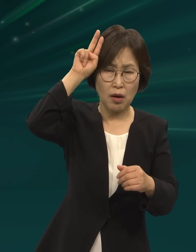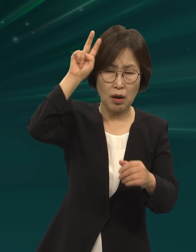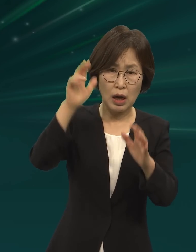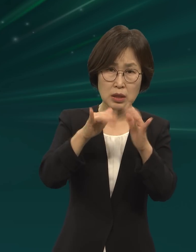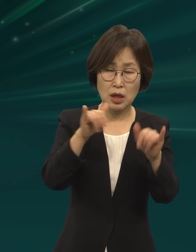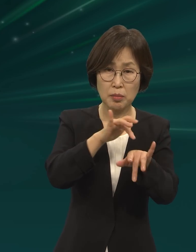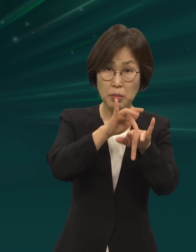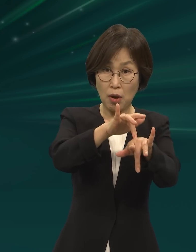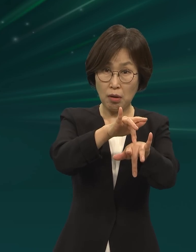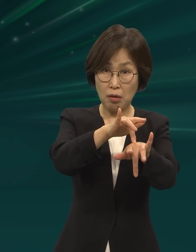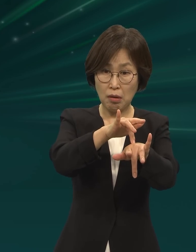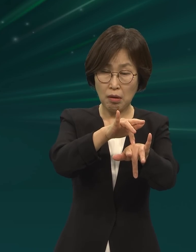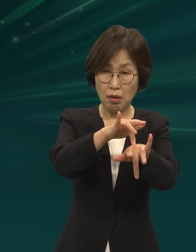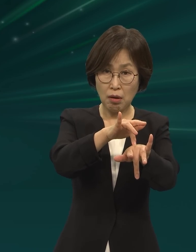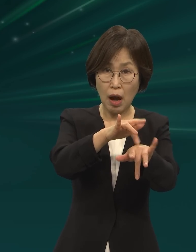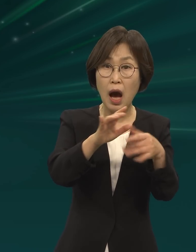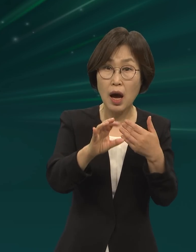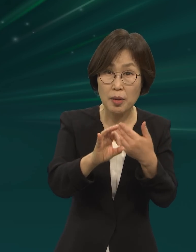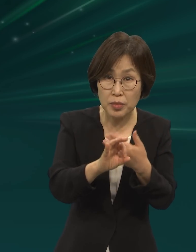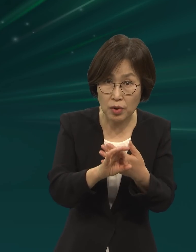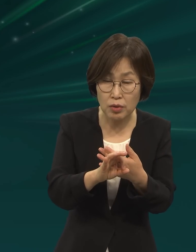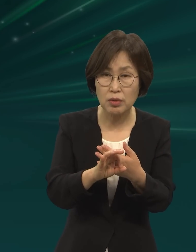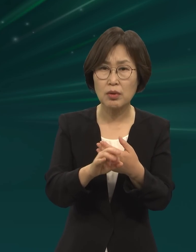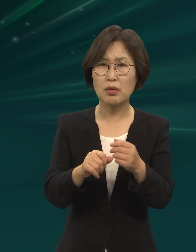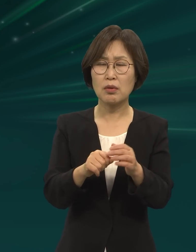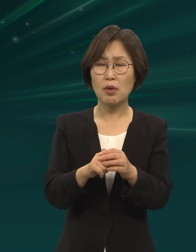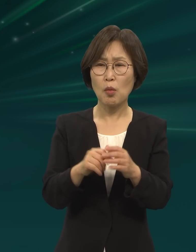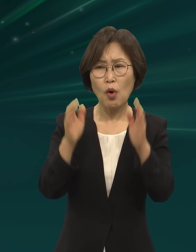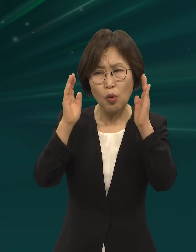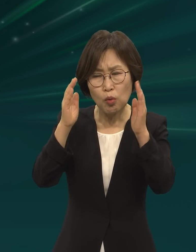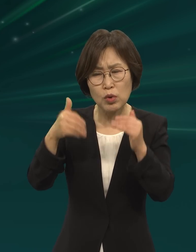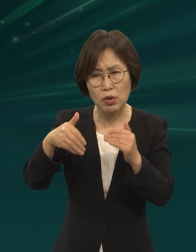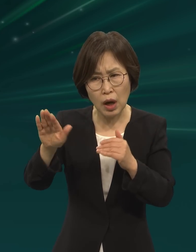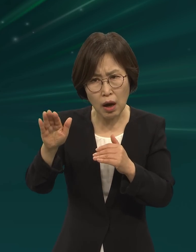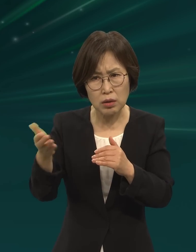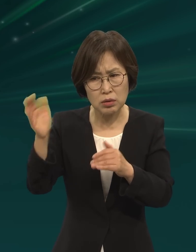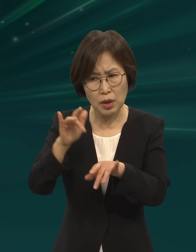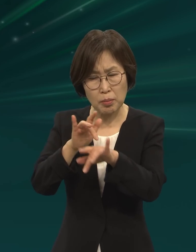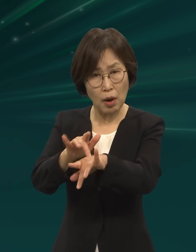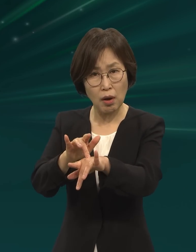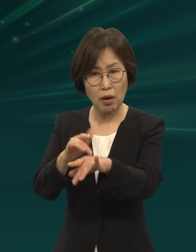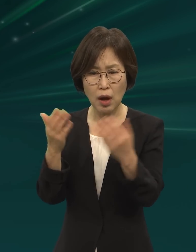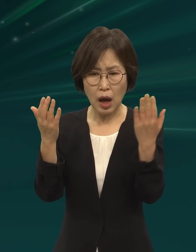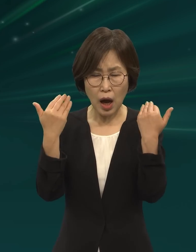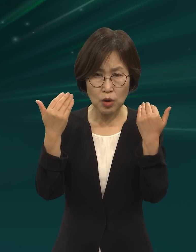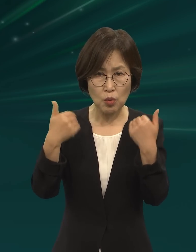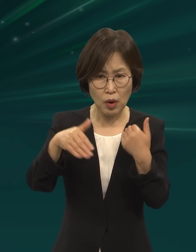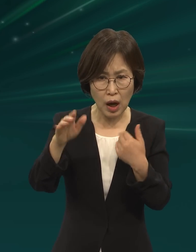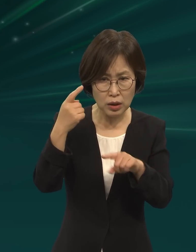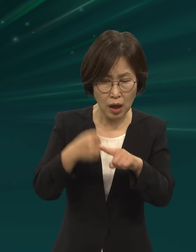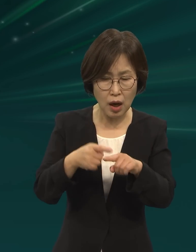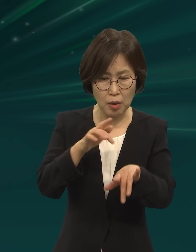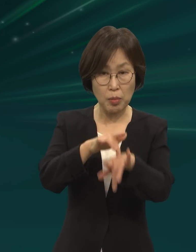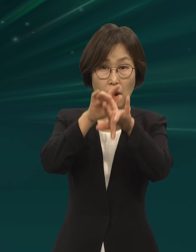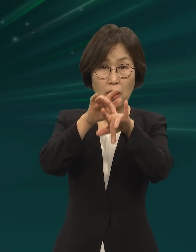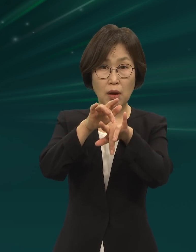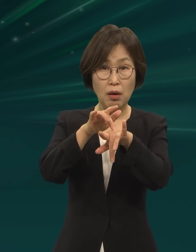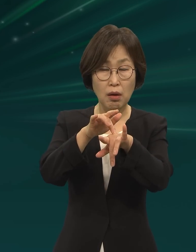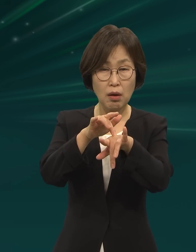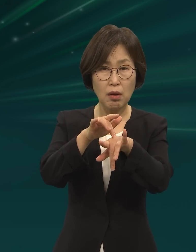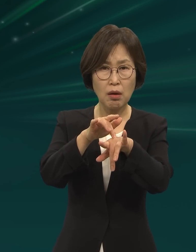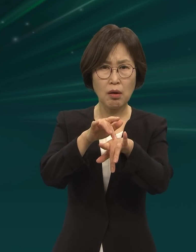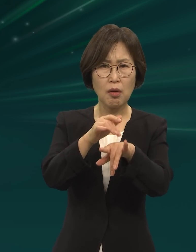사라졌다. 일하러 가는데 사라졌다. 공부하러 가는데 학생이 사라졌다. 학교 가는데 학생이 사라졌다. 이런 경우들이